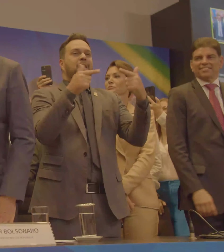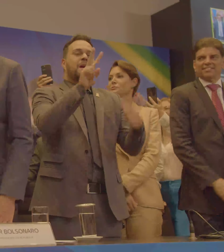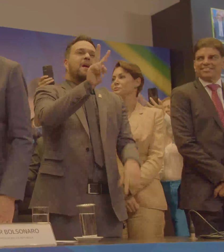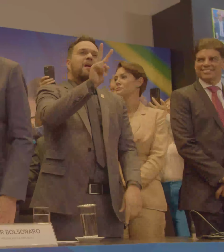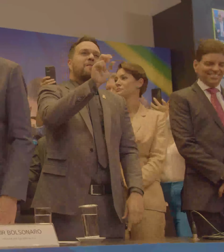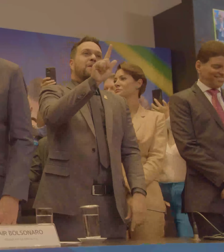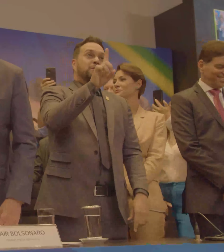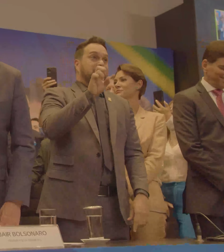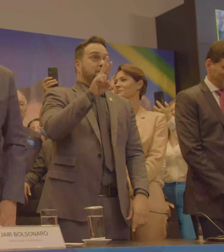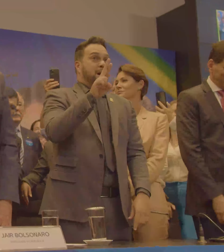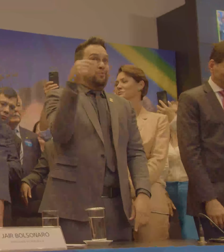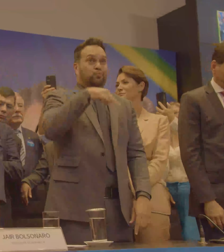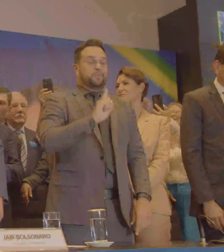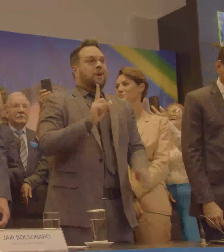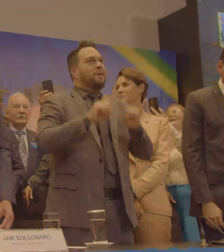dá.